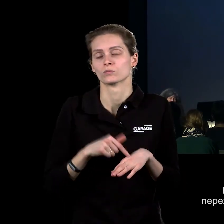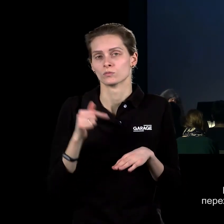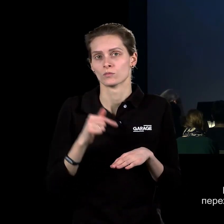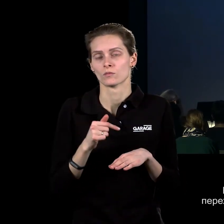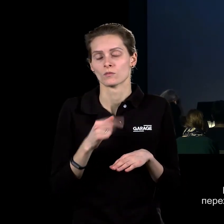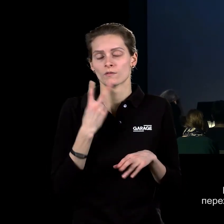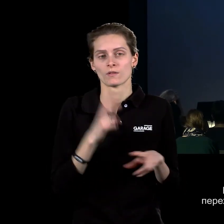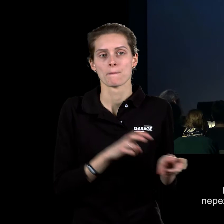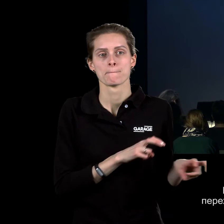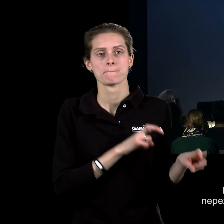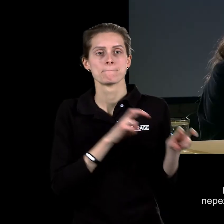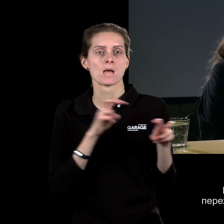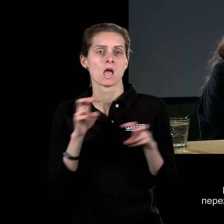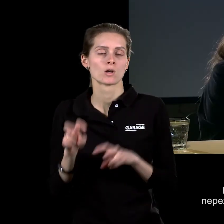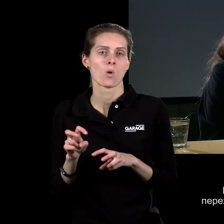перекодировка, переход к